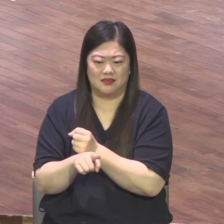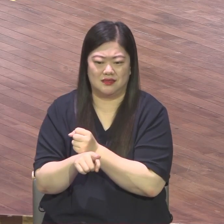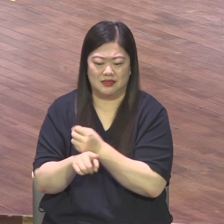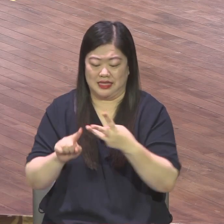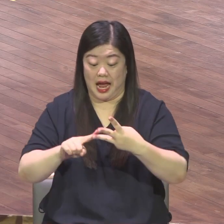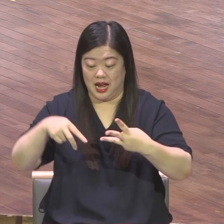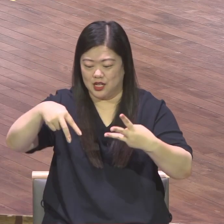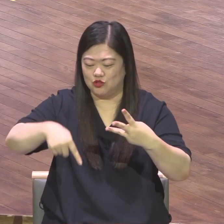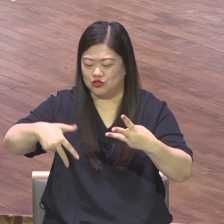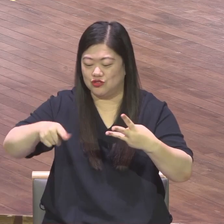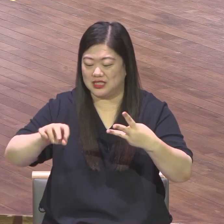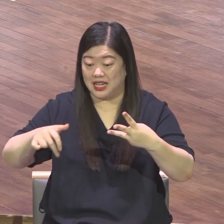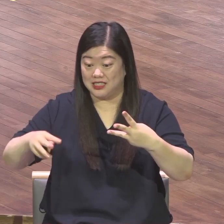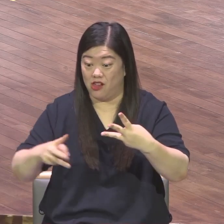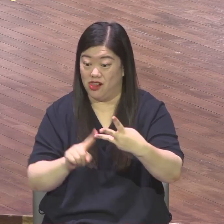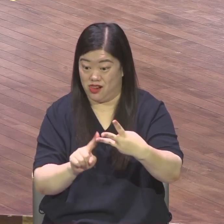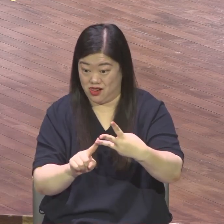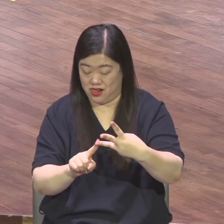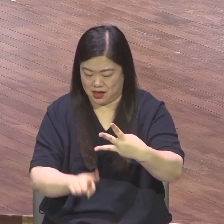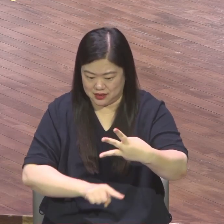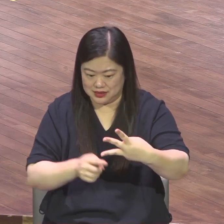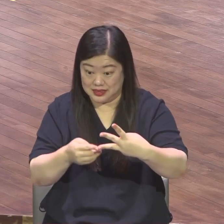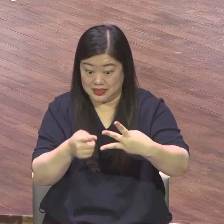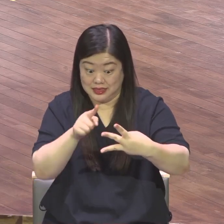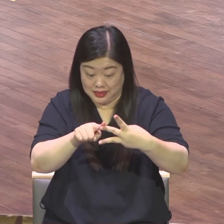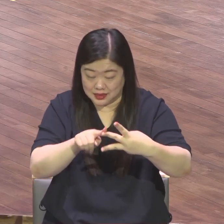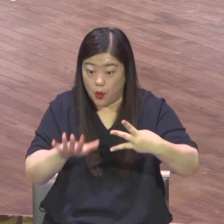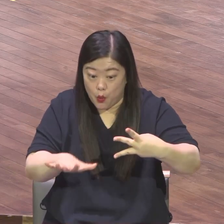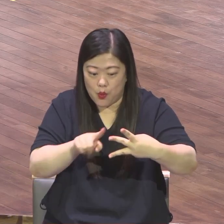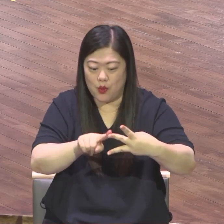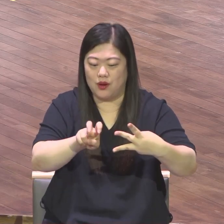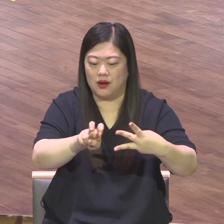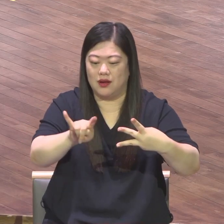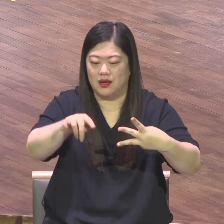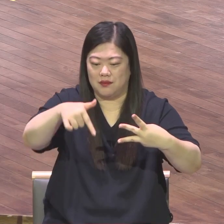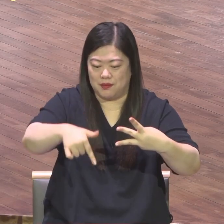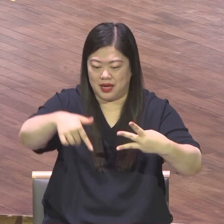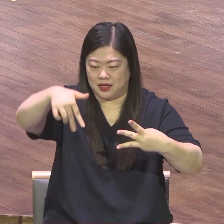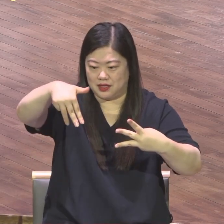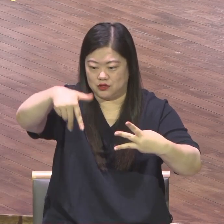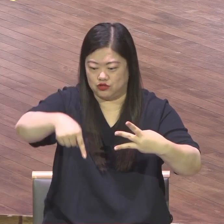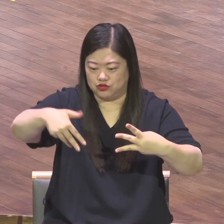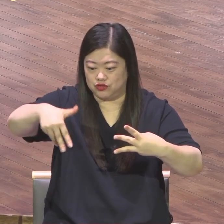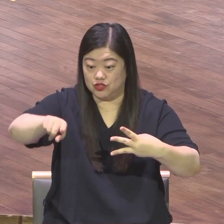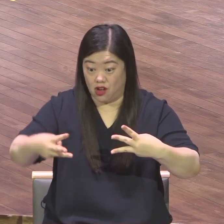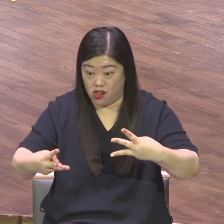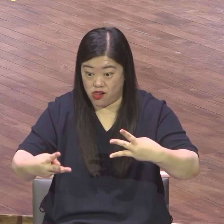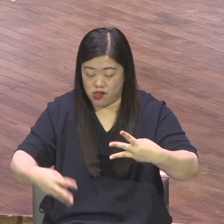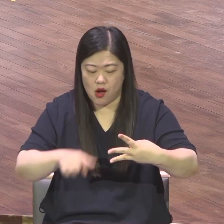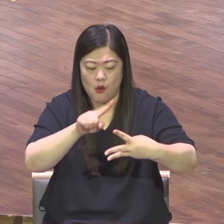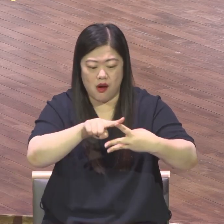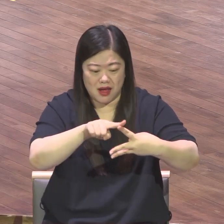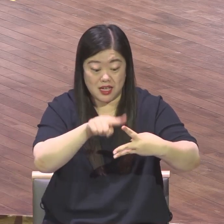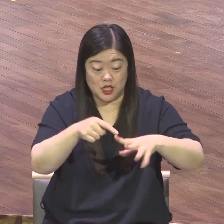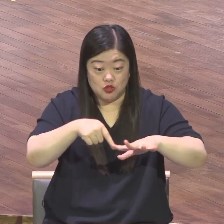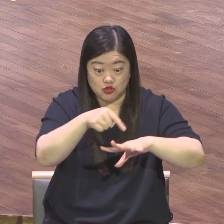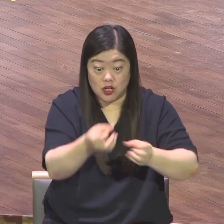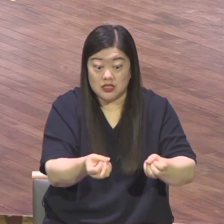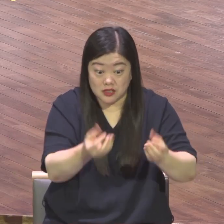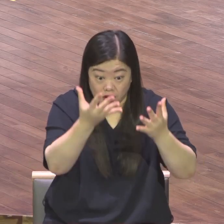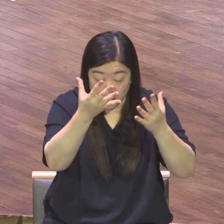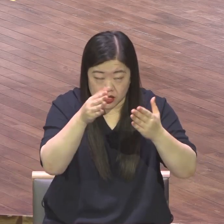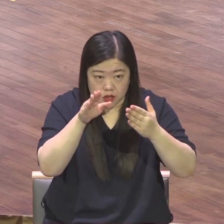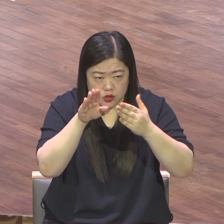있습니다. 유월절이 끝난 후 7주가 됐다. 7주의 다음 날이다. 그래서 칠칠절